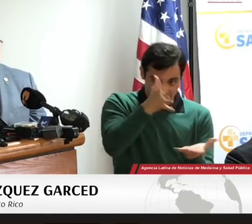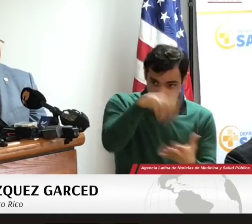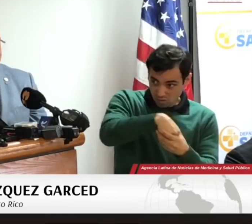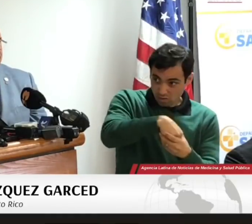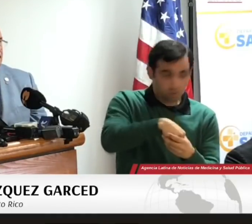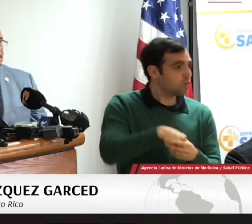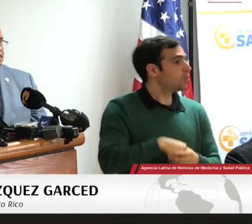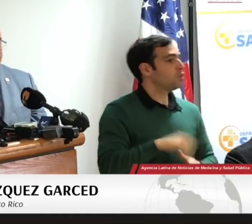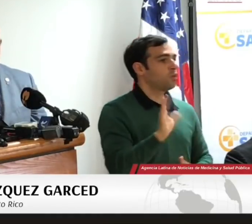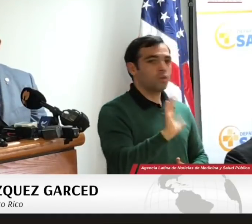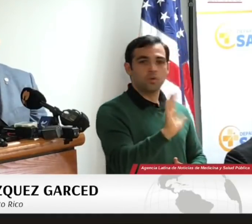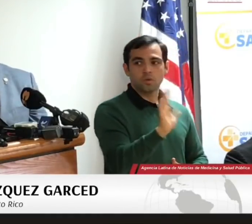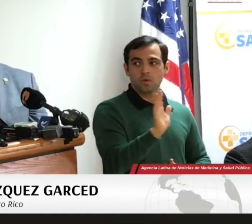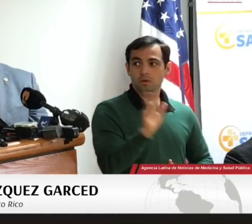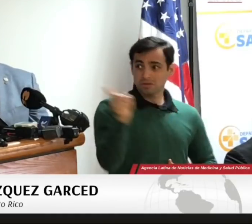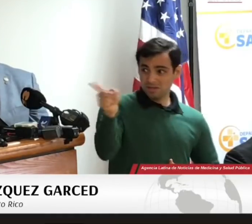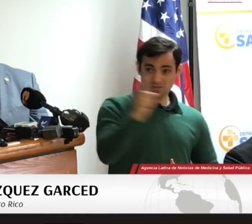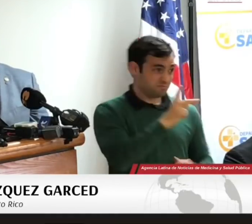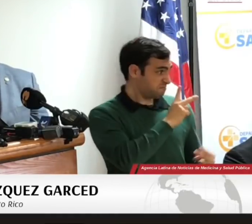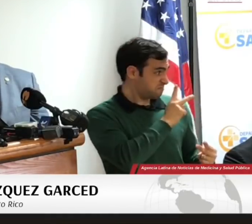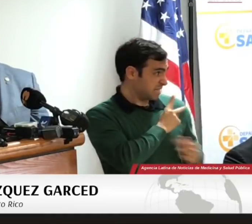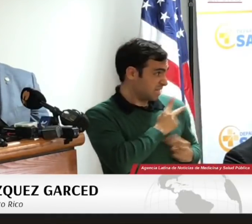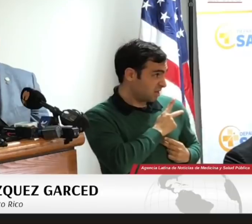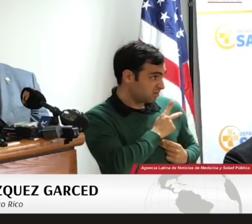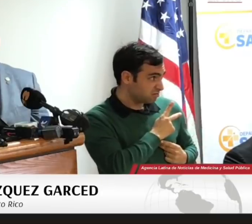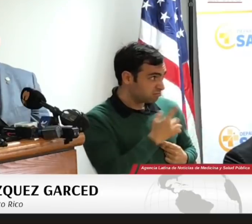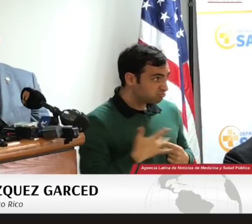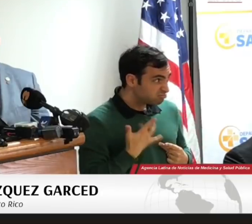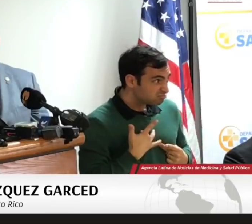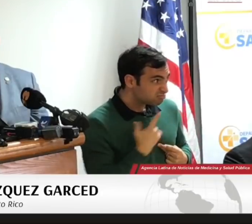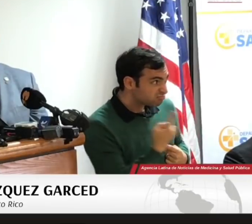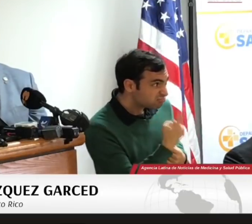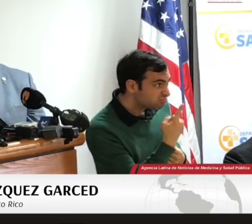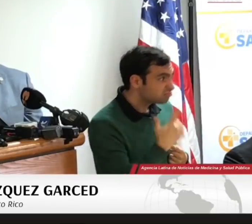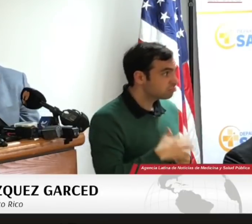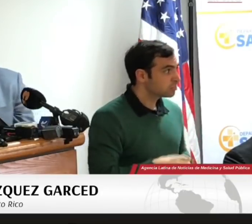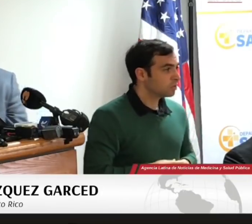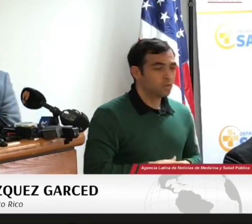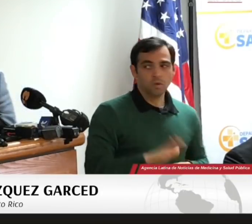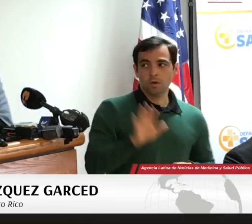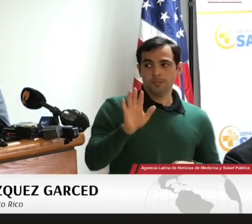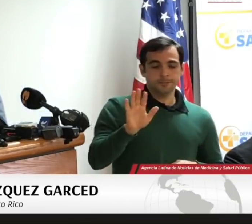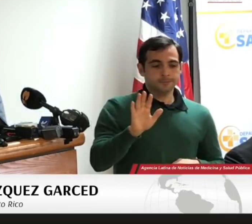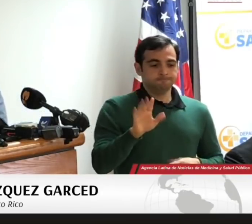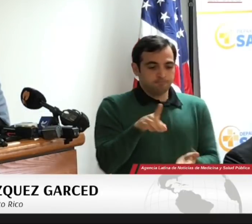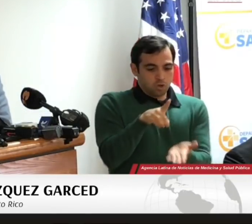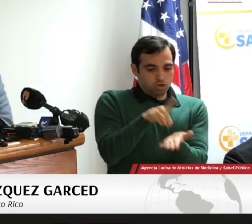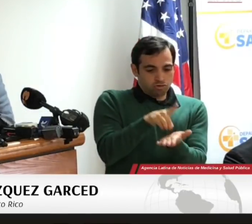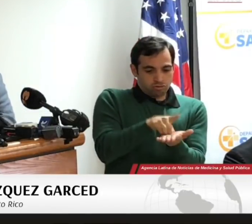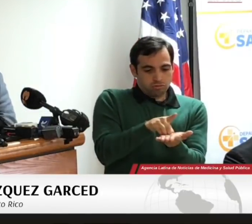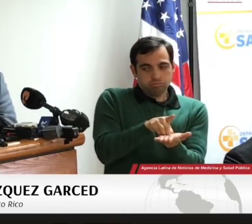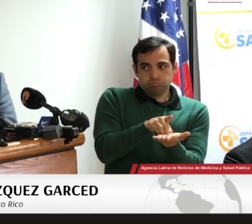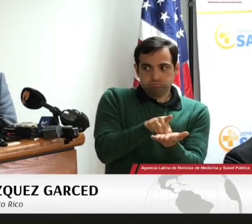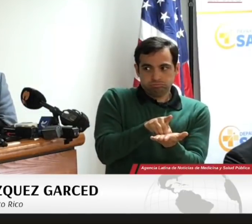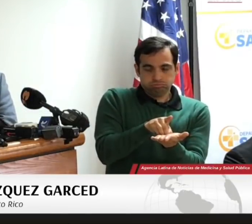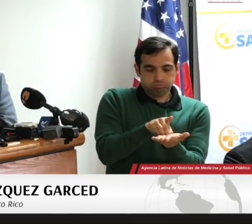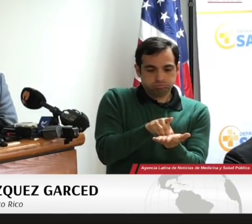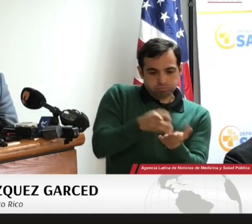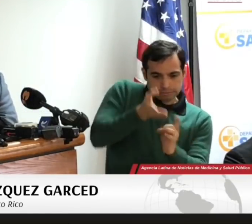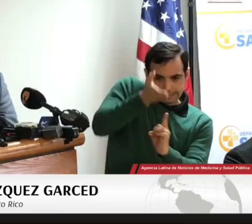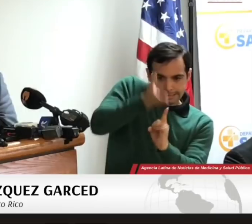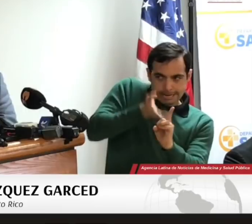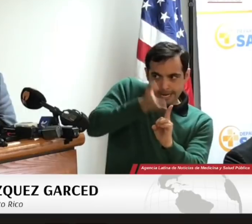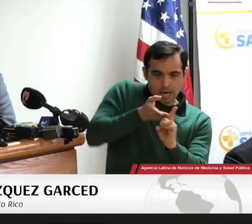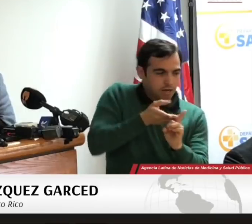ahí. No están ahí. ¿Y estos veteranos han presentado algún síntoma? Bueno, la discreción del médico en ese momento, además de